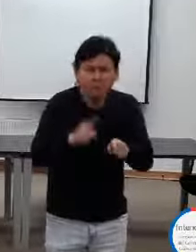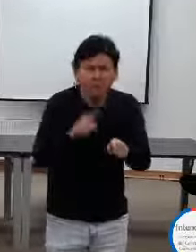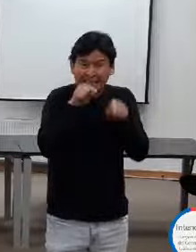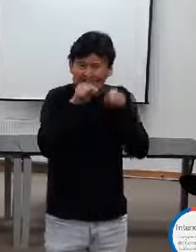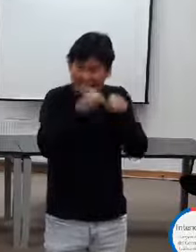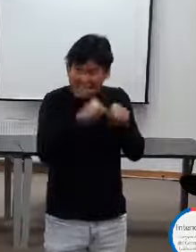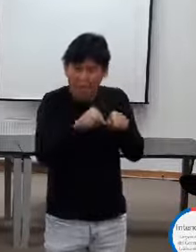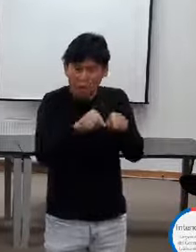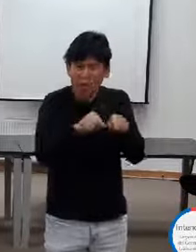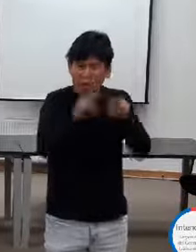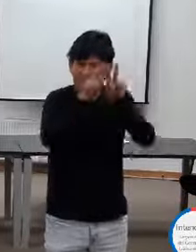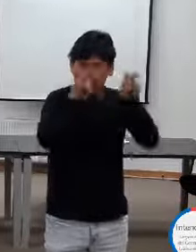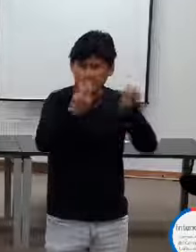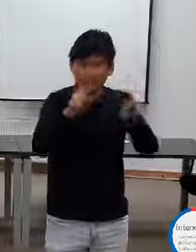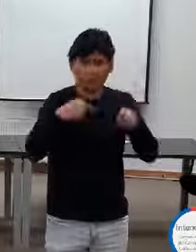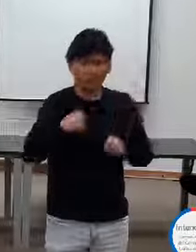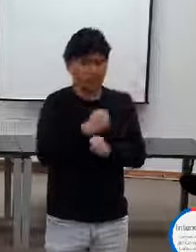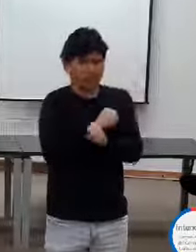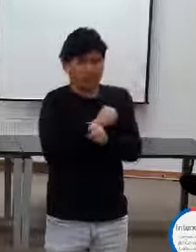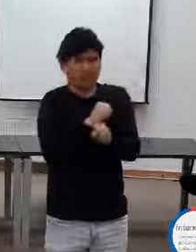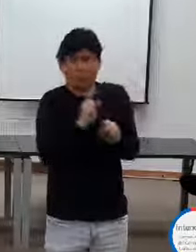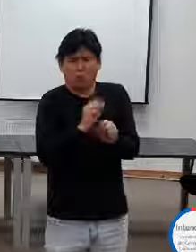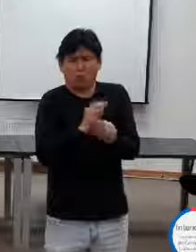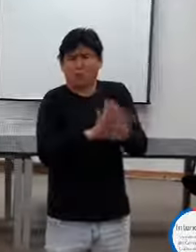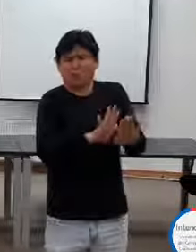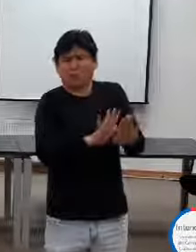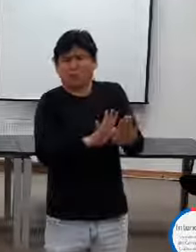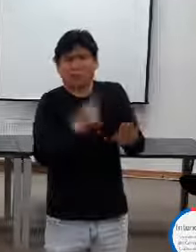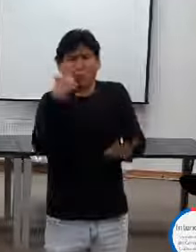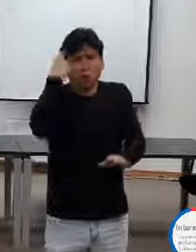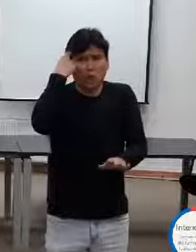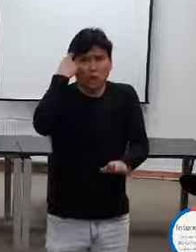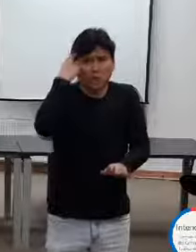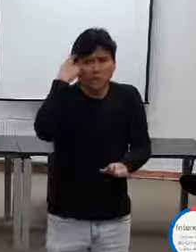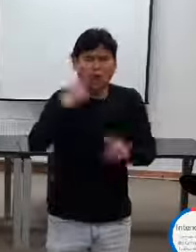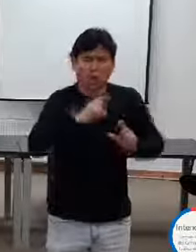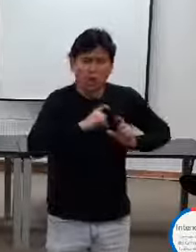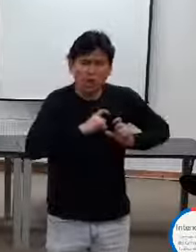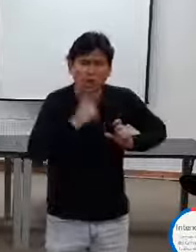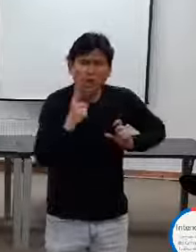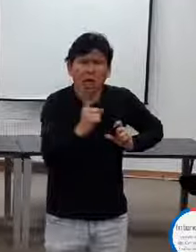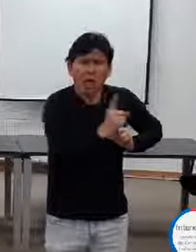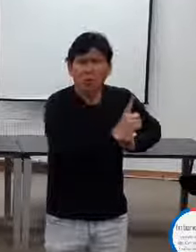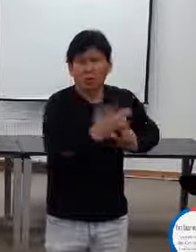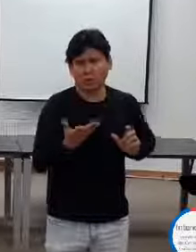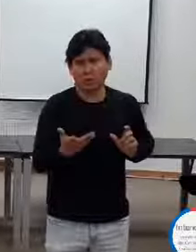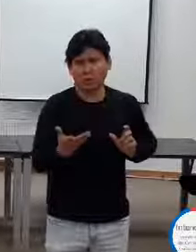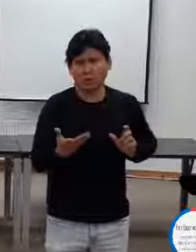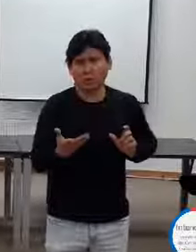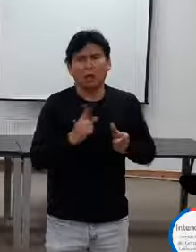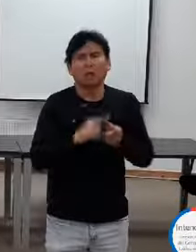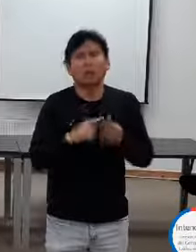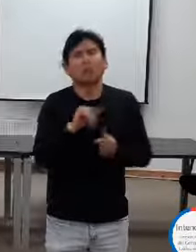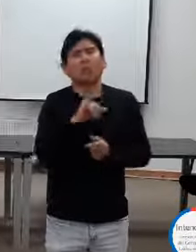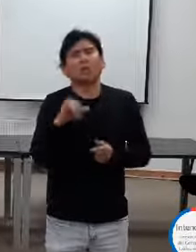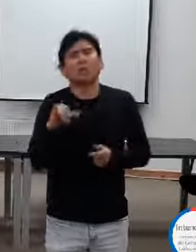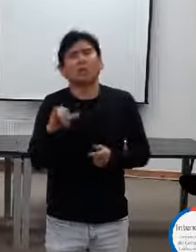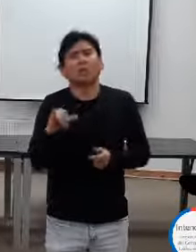Eso yo no lo puedo detener. Eso es conciencia y corazón de cada una de las personas. Entonces, después,